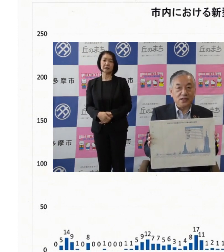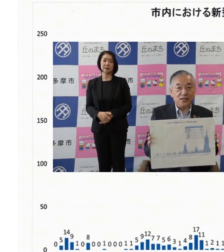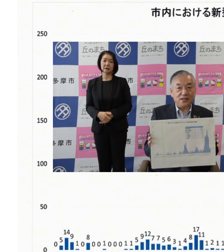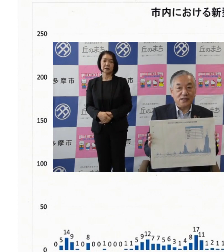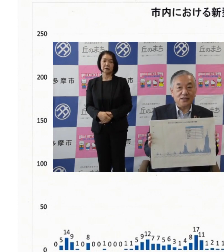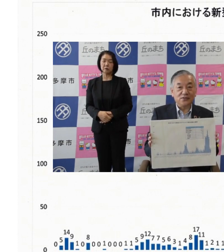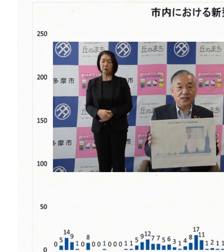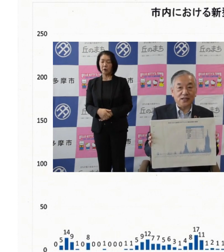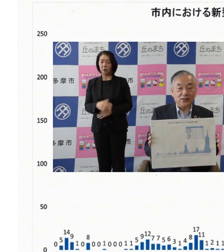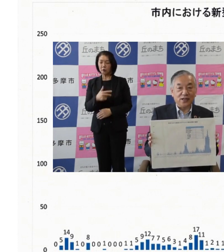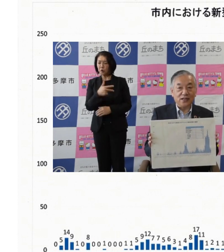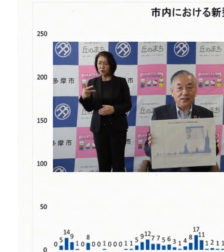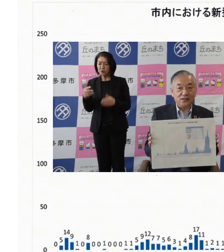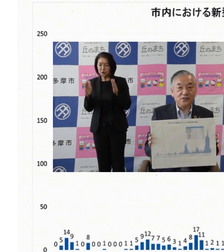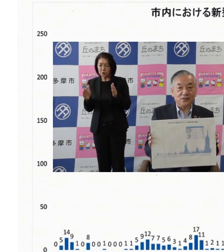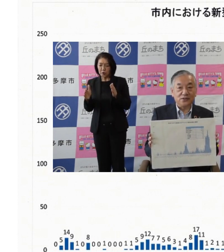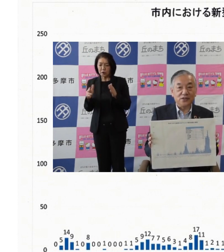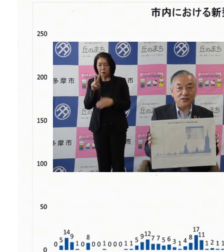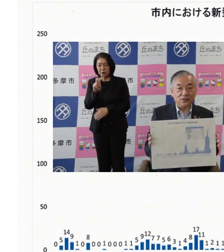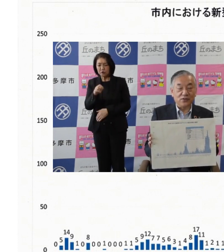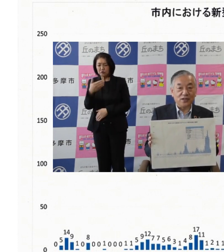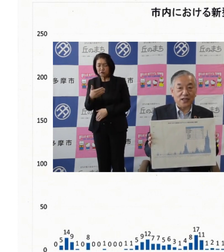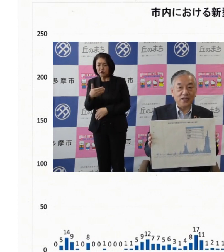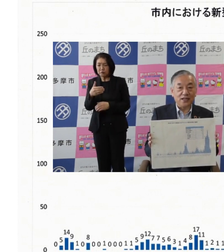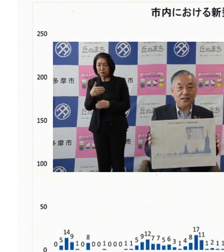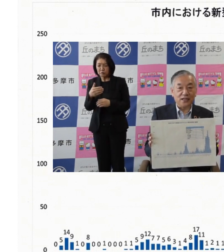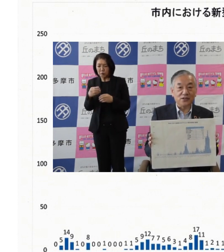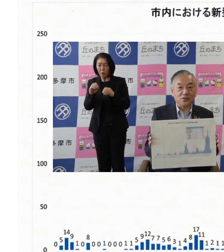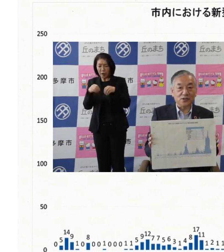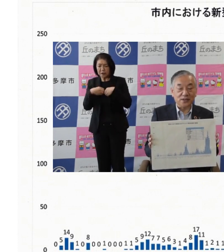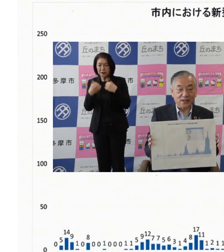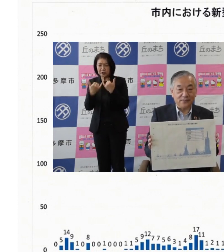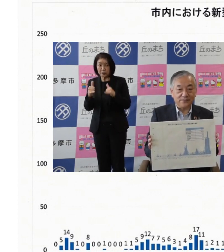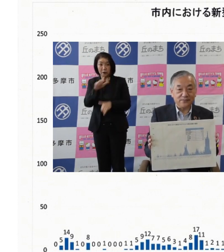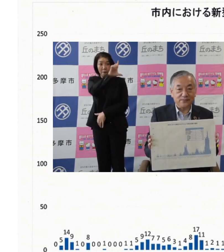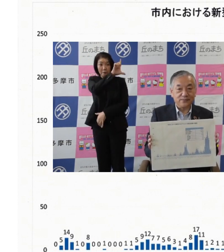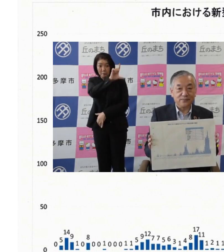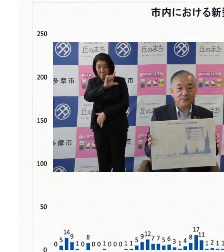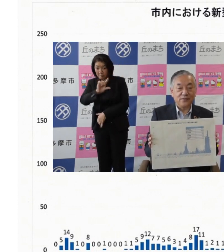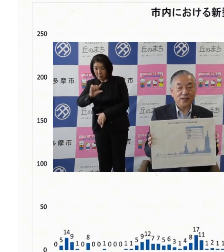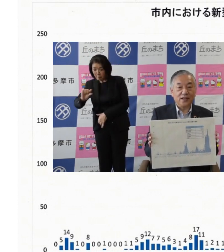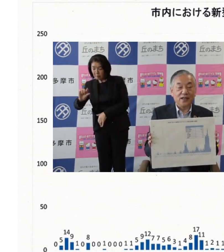直近1週間では29人とかなり減少しました。